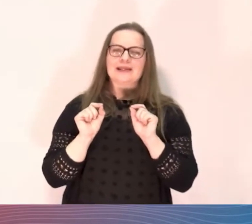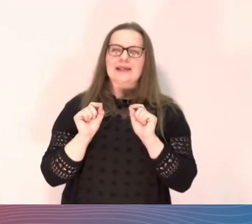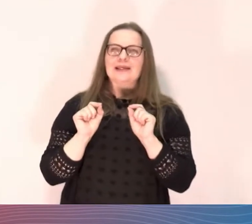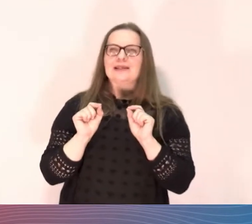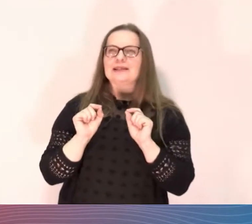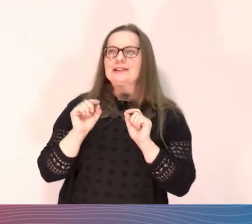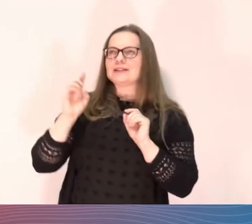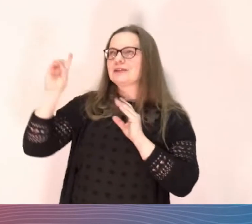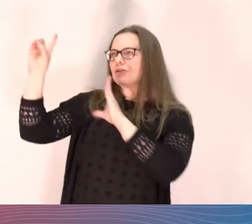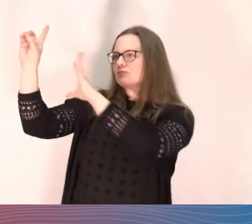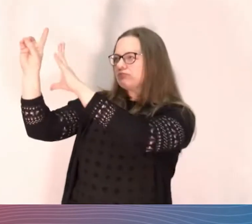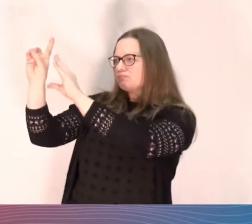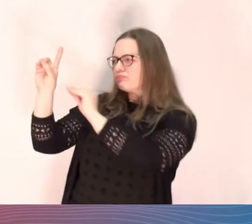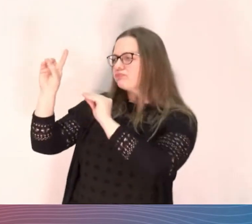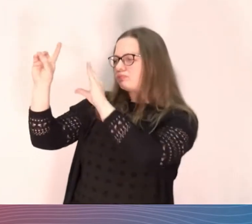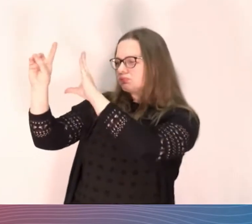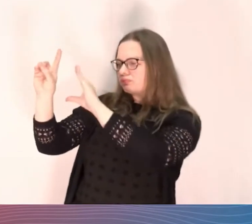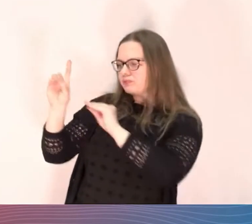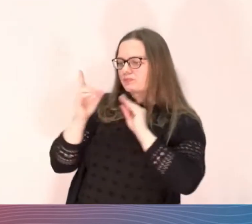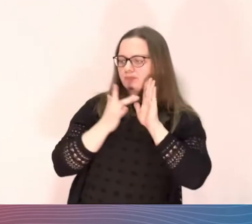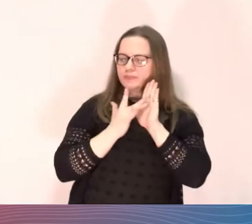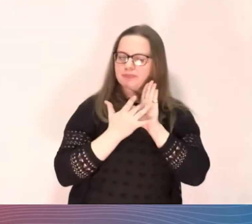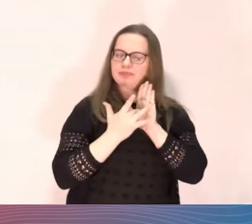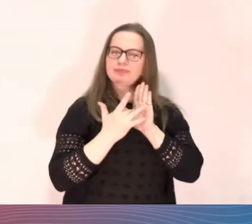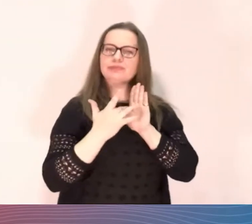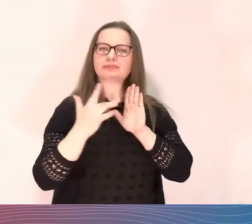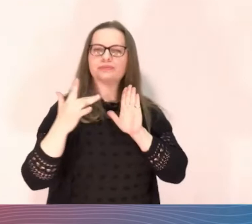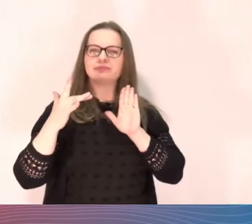Deus revelando a glória de Deus.